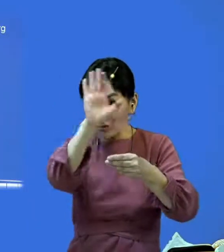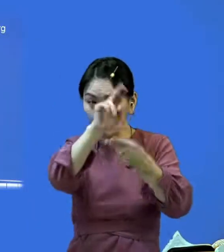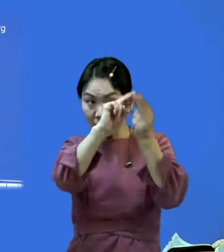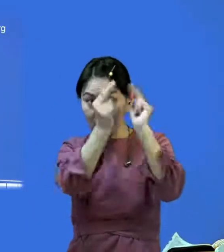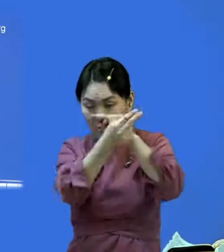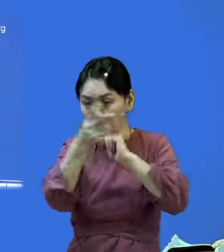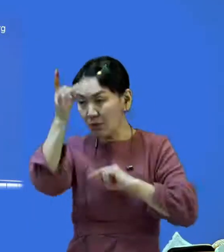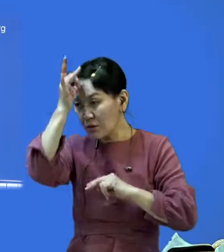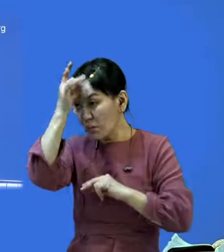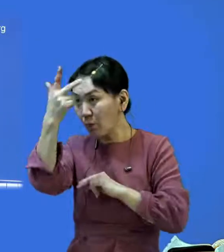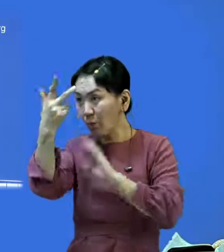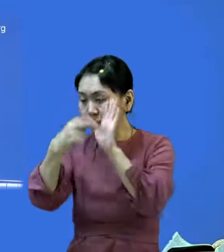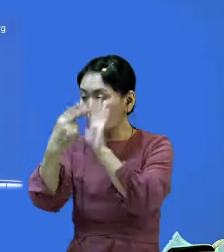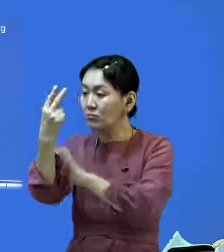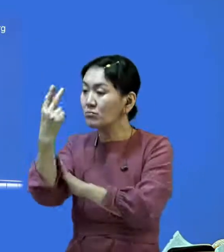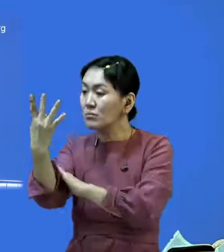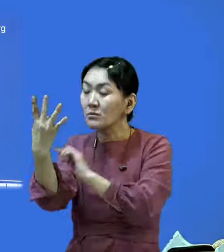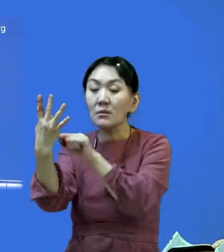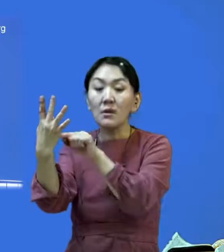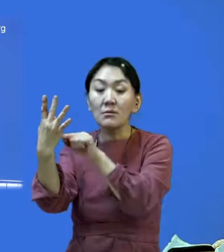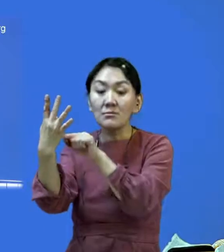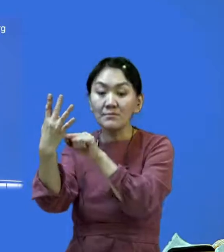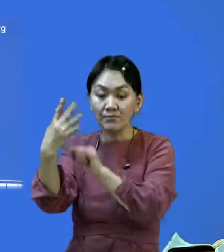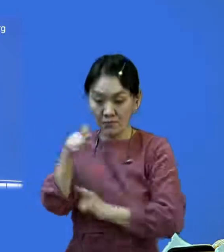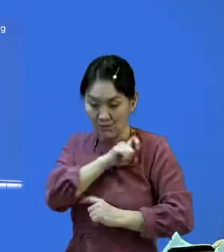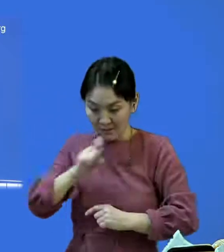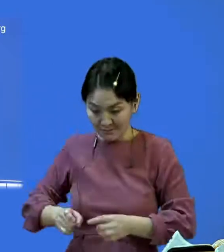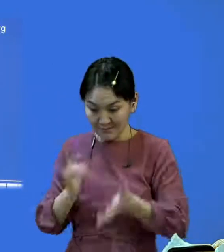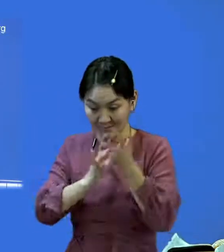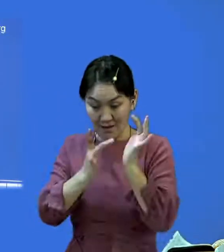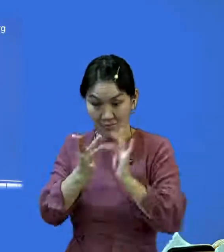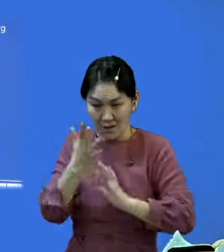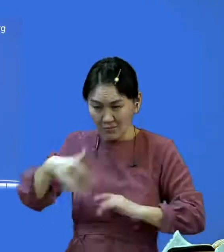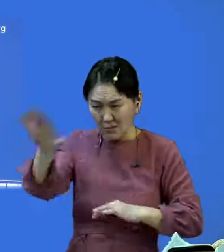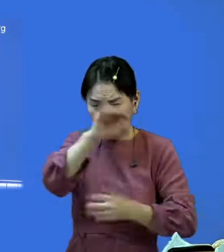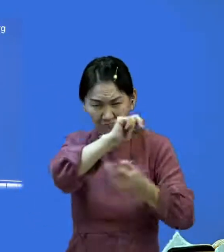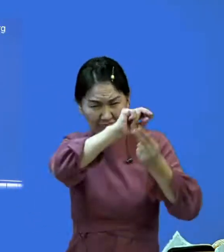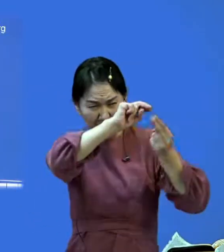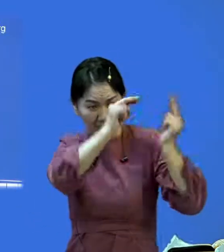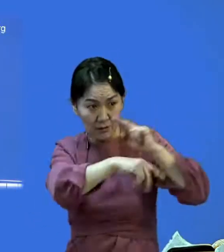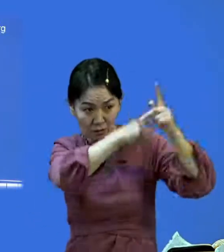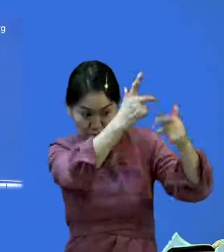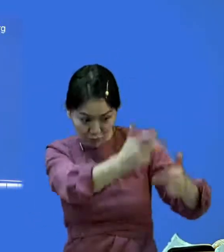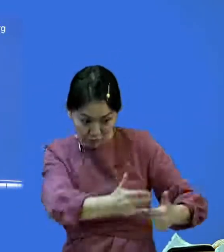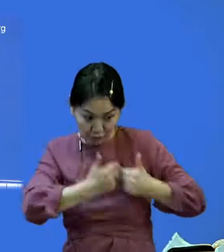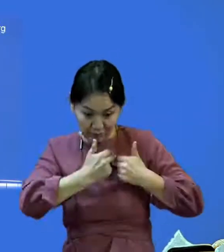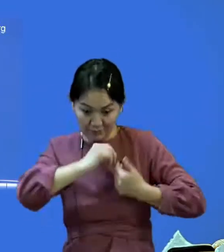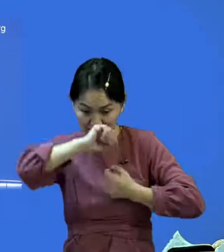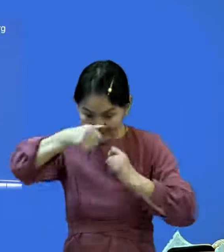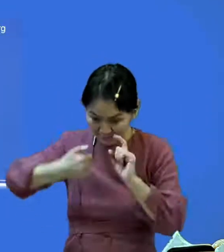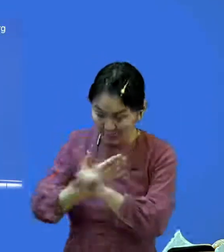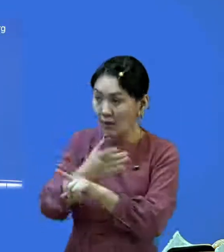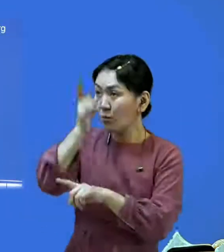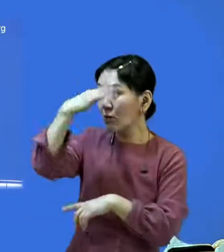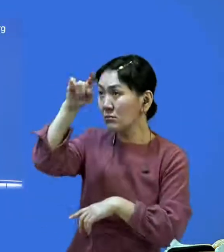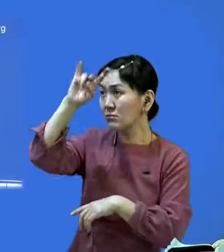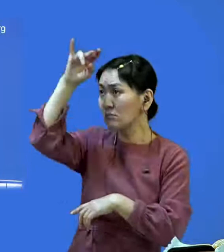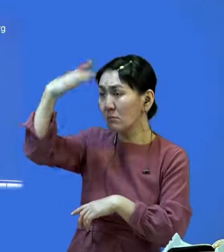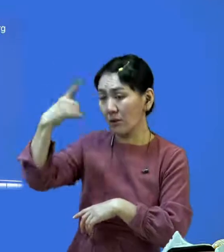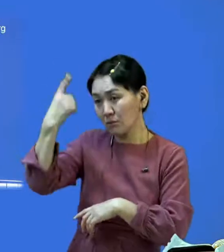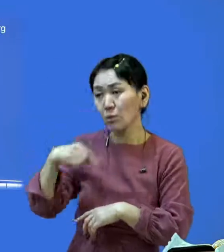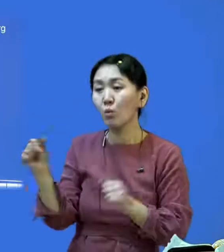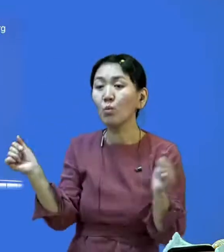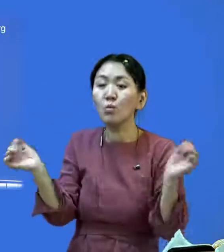Ром 3:24-р ишлэл дээрээс харуул Христ Есүсийн золилтоор дамжин Бурхны нэг үслээр